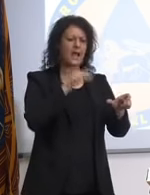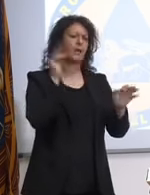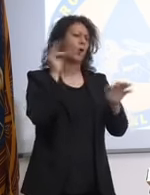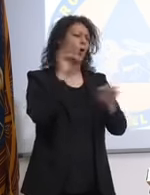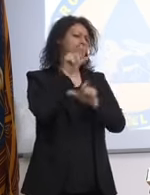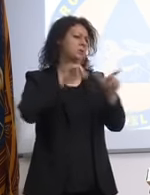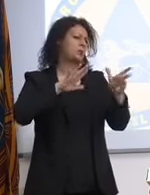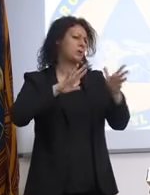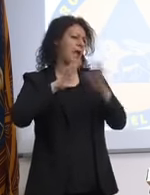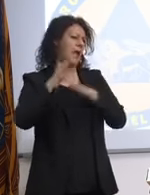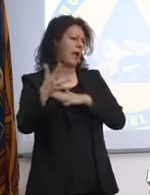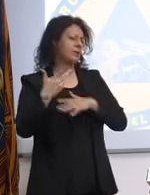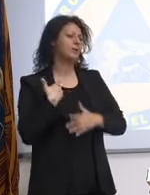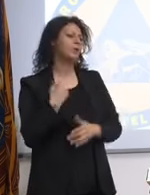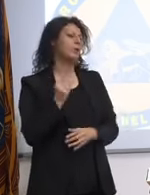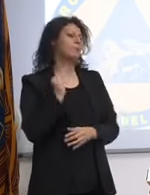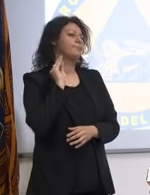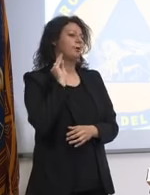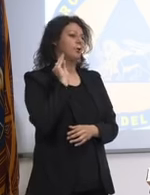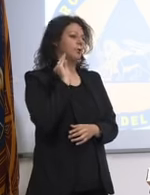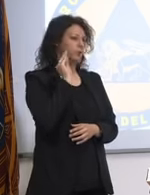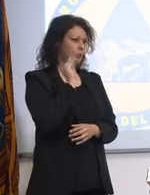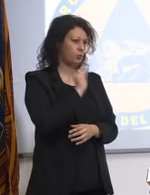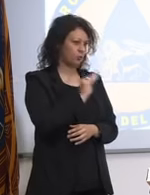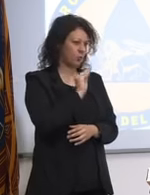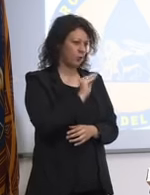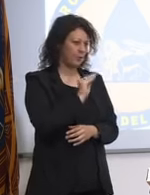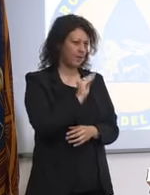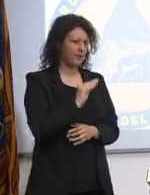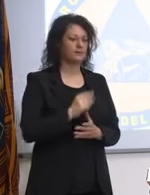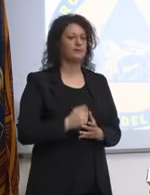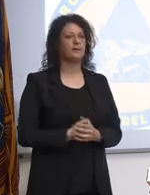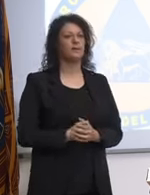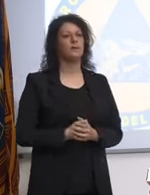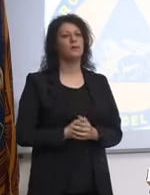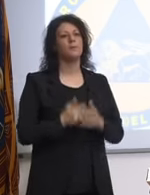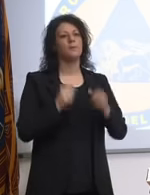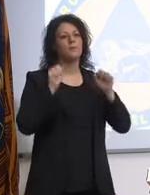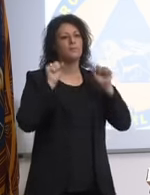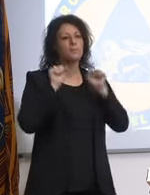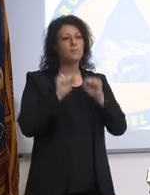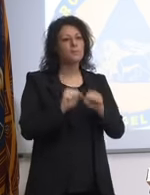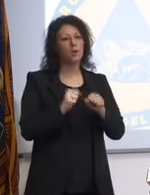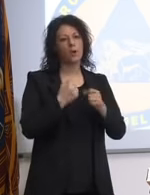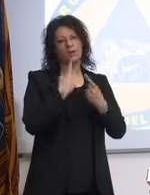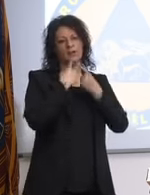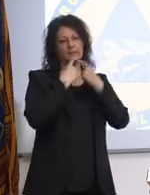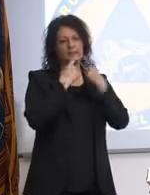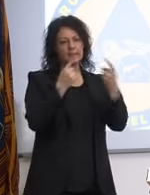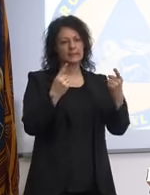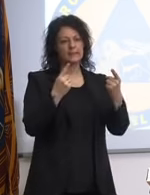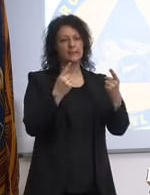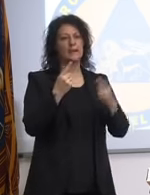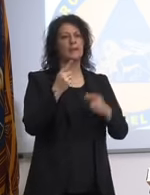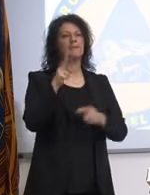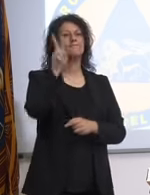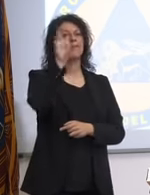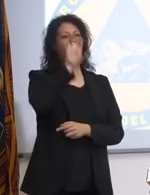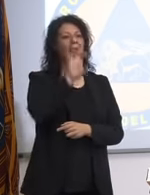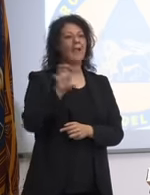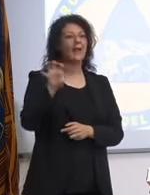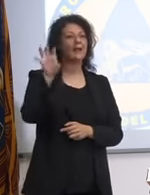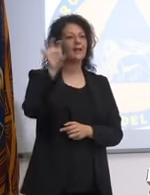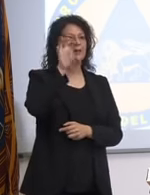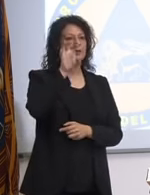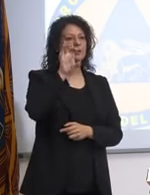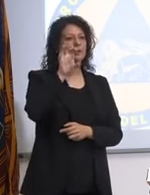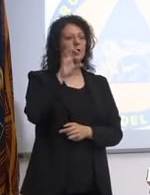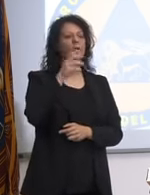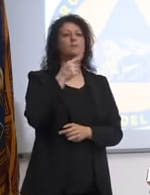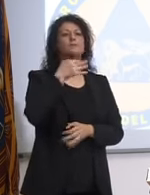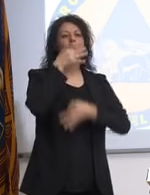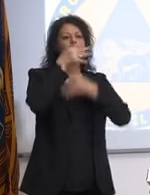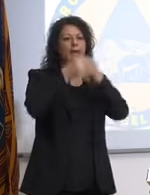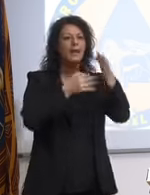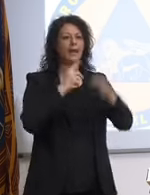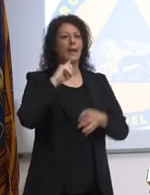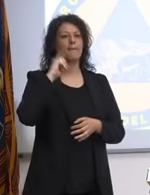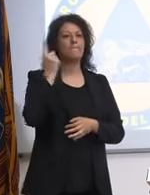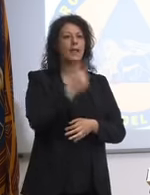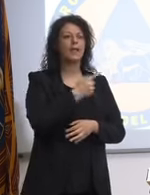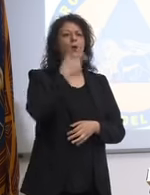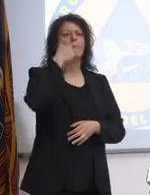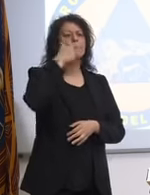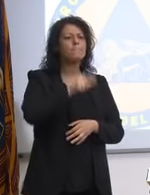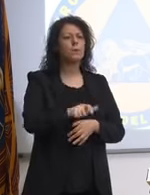le chiederei, Presidente, con i microfoni lì davanti, di rivolgersi al popolo veneto e di spiegare perché si usa la mascherina, che